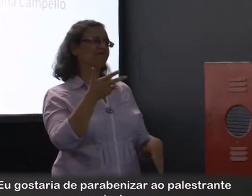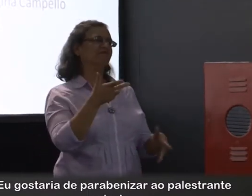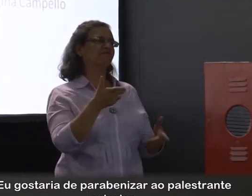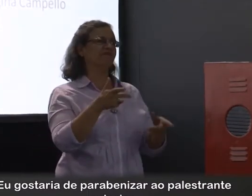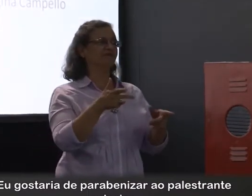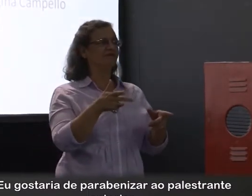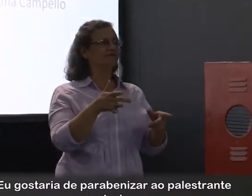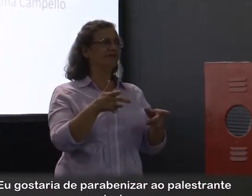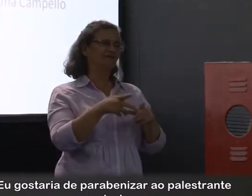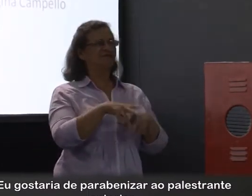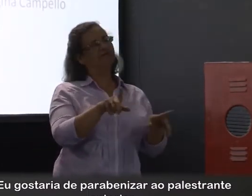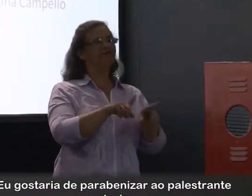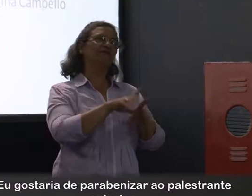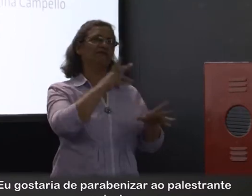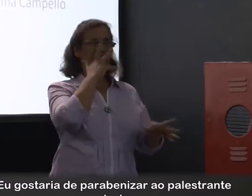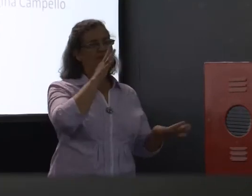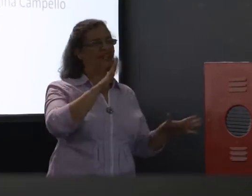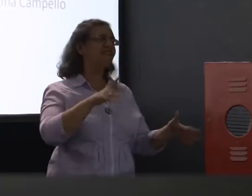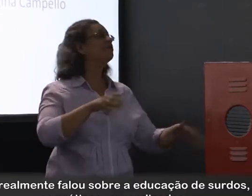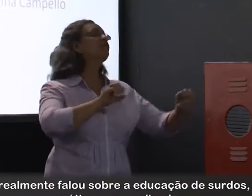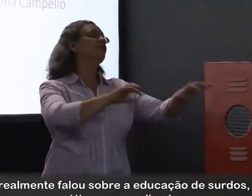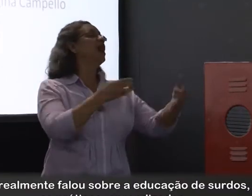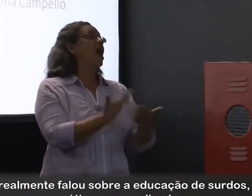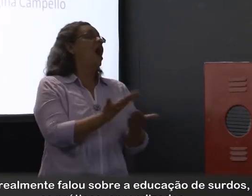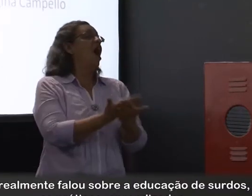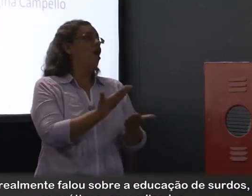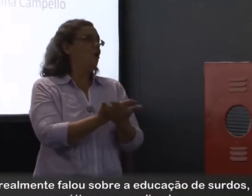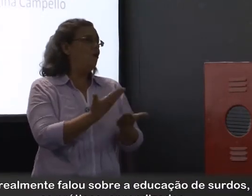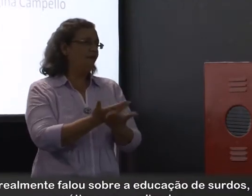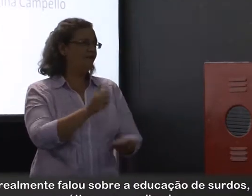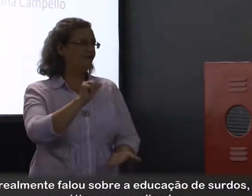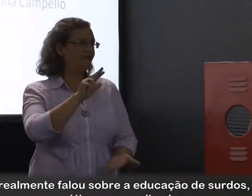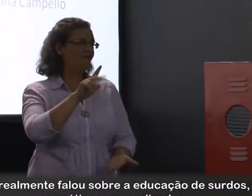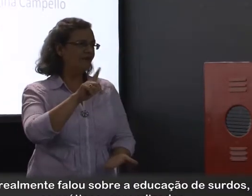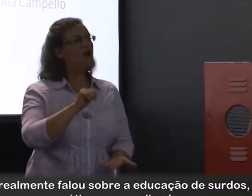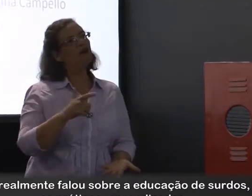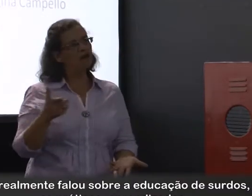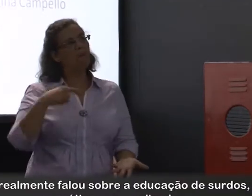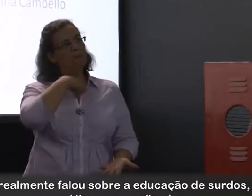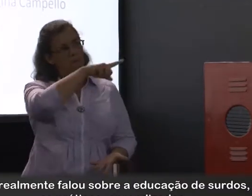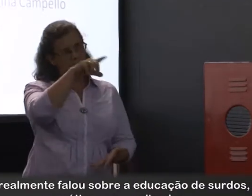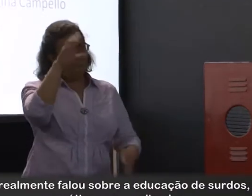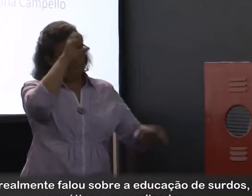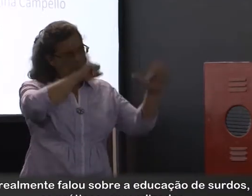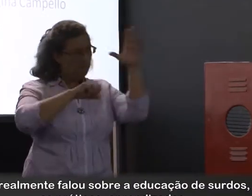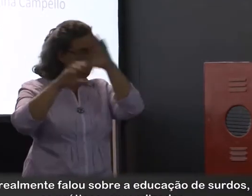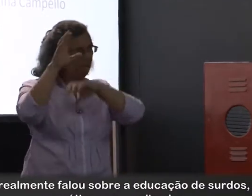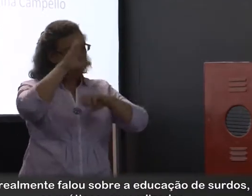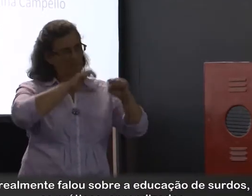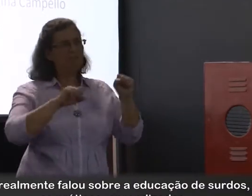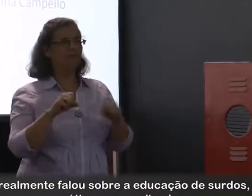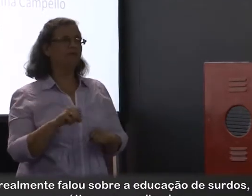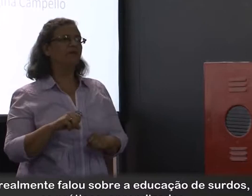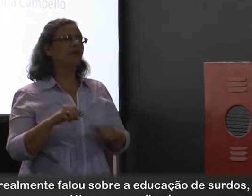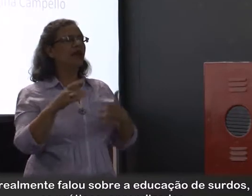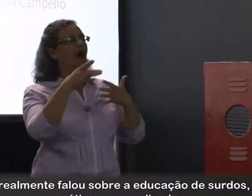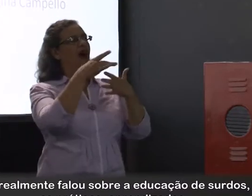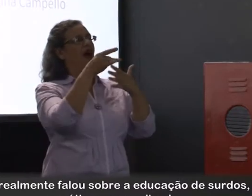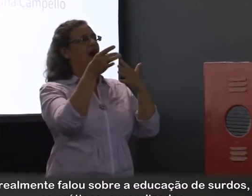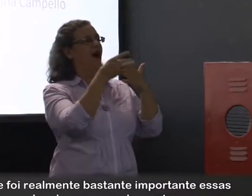ao palestrante anterior, né, que ele realmente falou sobre a educação de surdos, as práticas, os aprendizados,